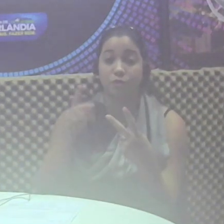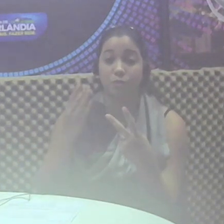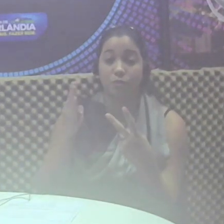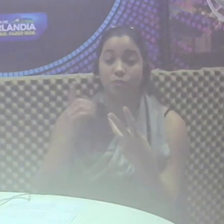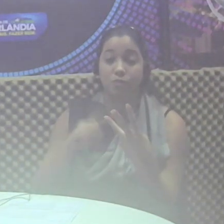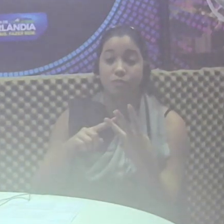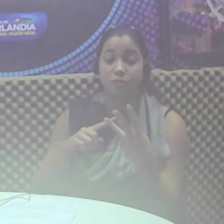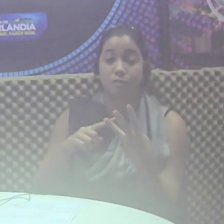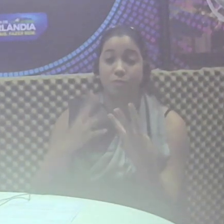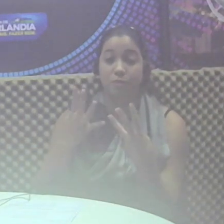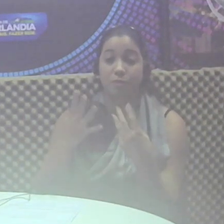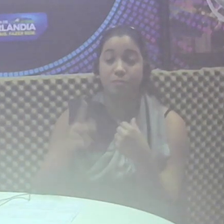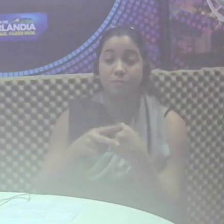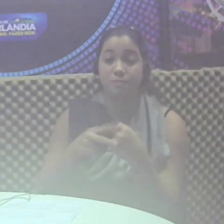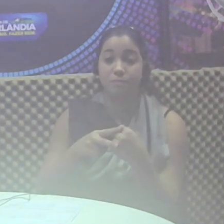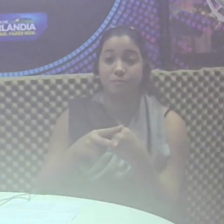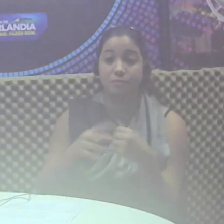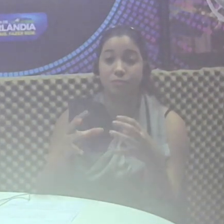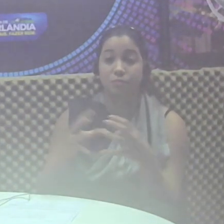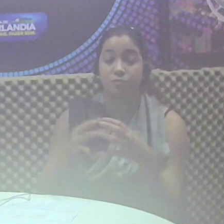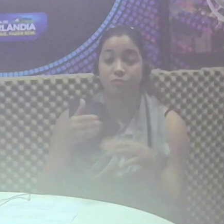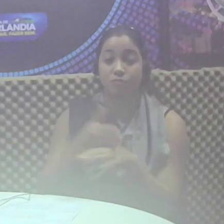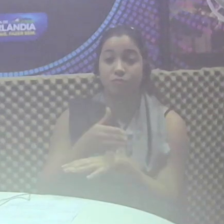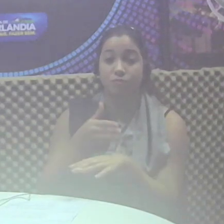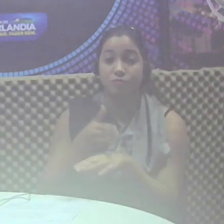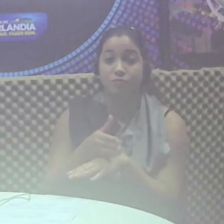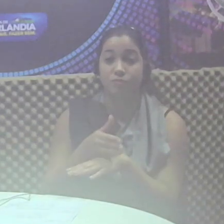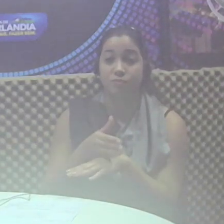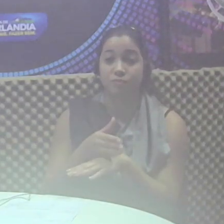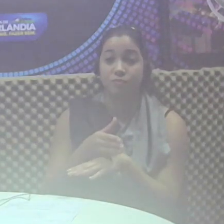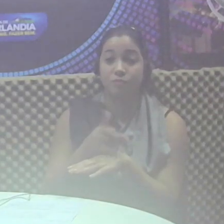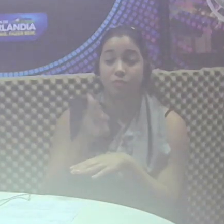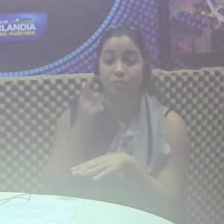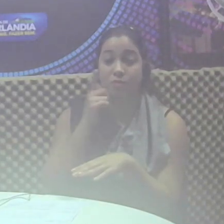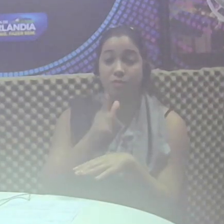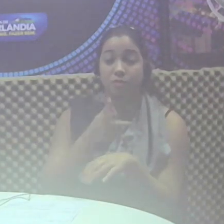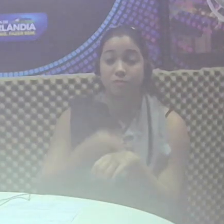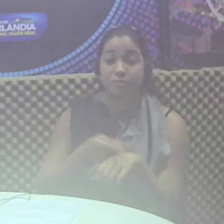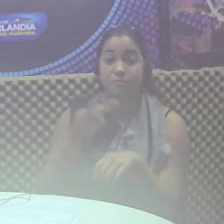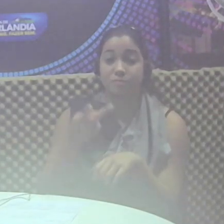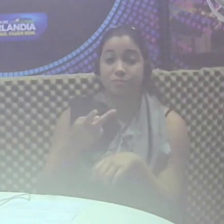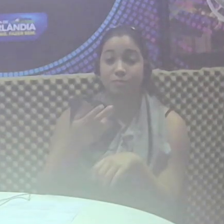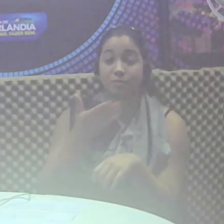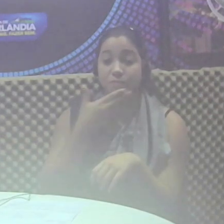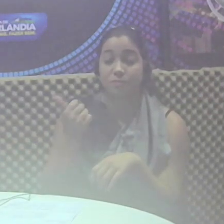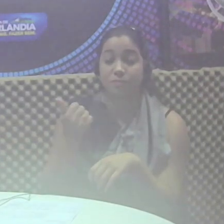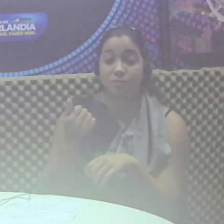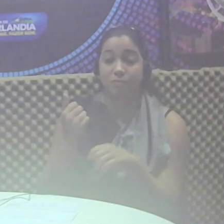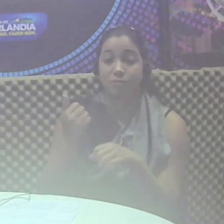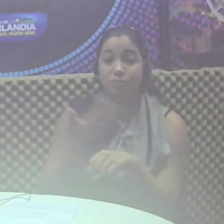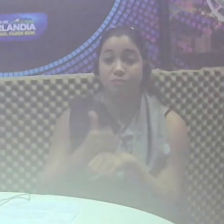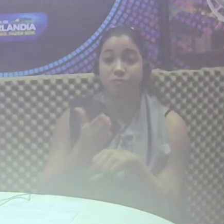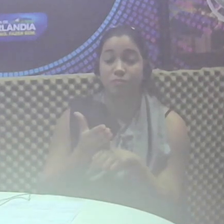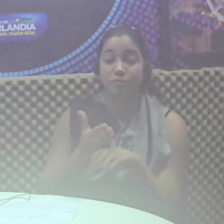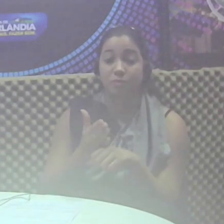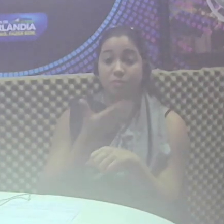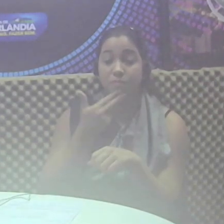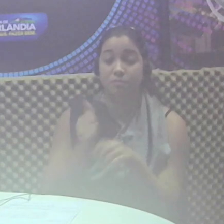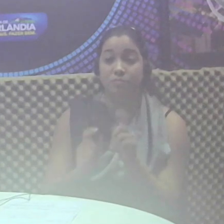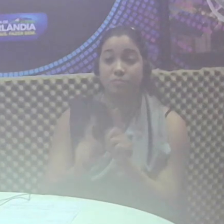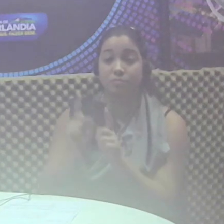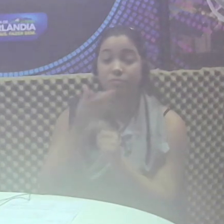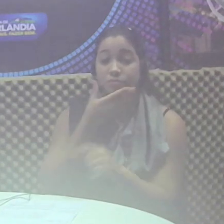a primeira colocação entre os clubes participantes e ainda ficou com os troféus de melhor treinador e melhor índice técnico